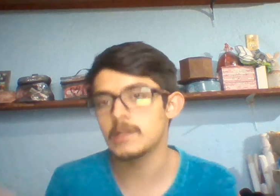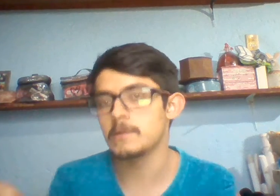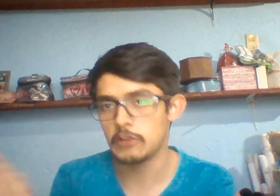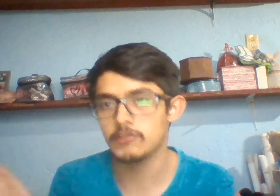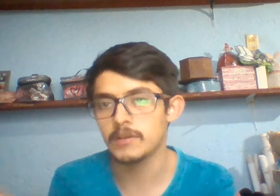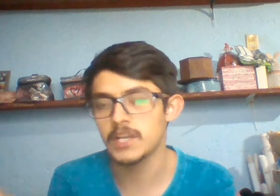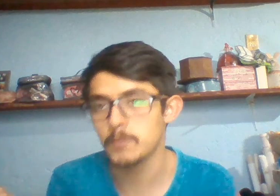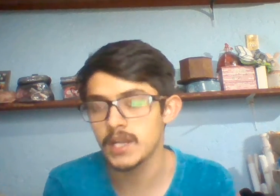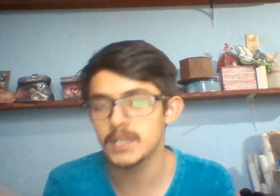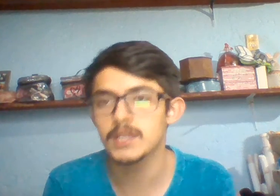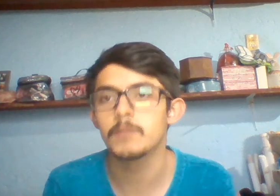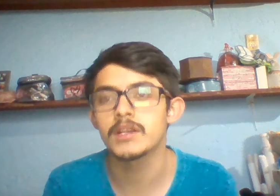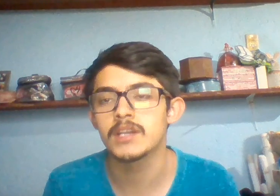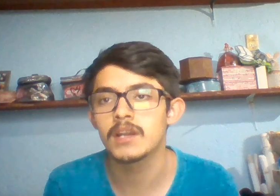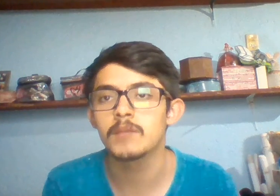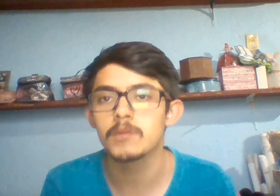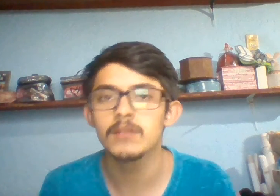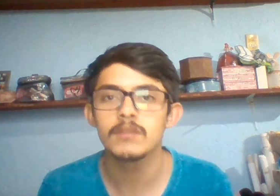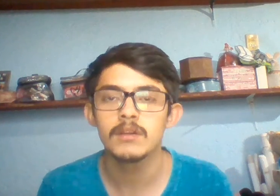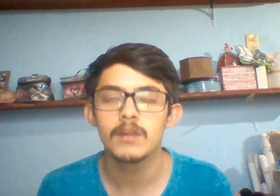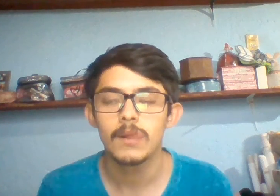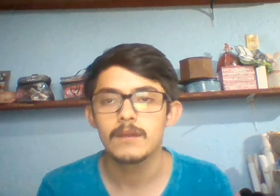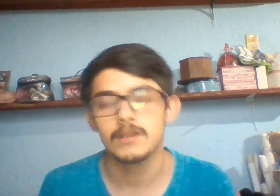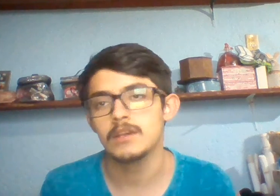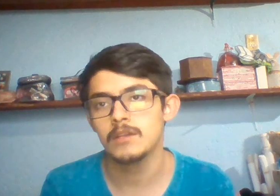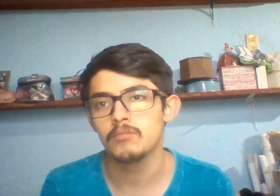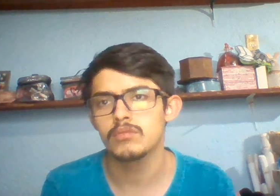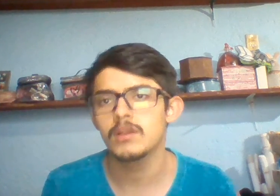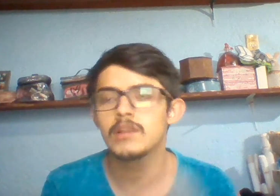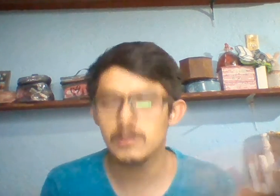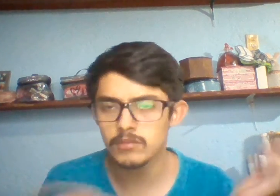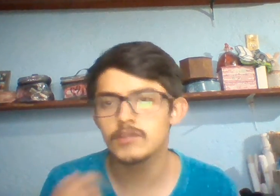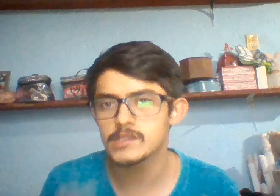se usaba la palanquita para llegar a moverlos. Y pues en algunos coches todavía